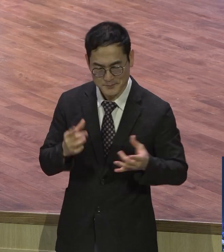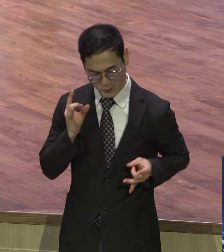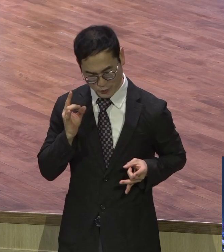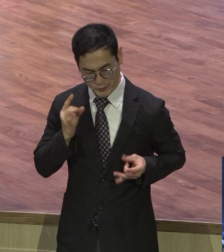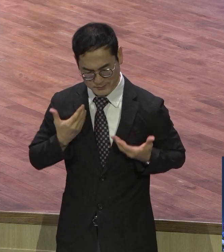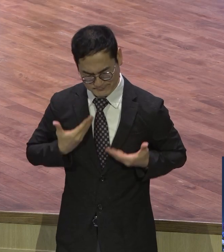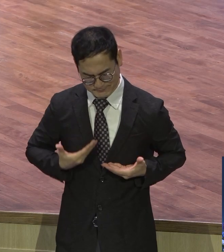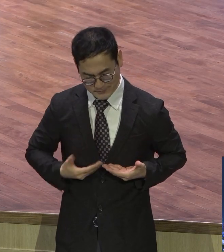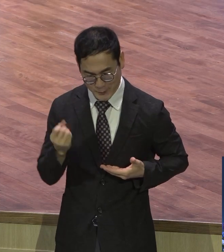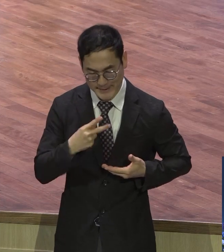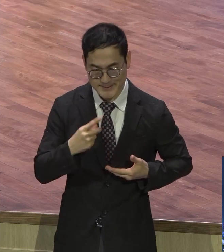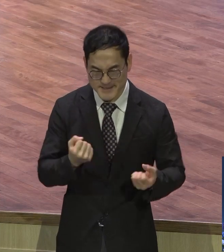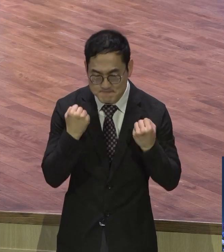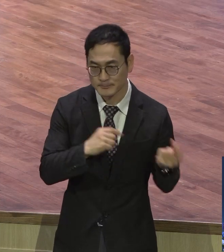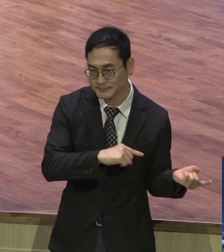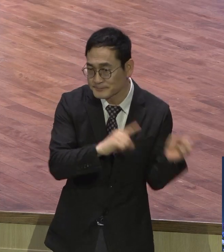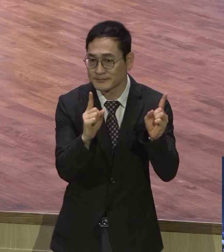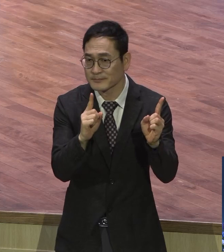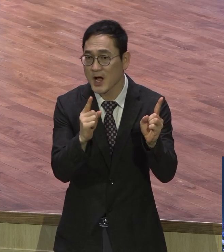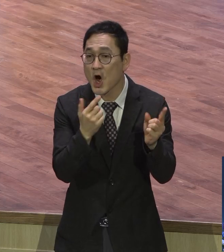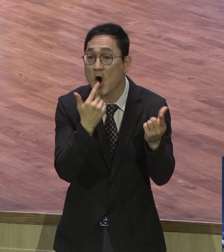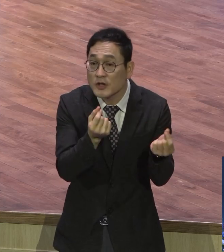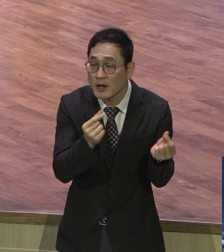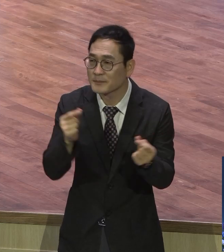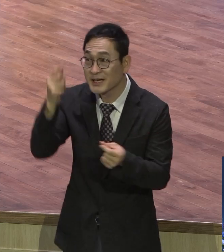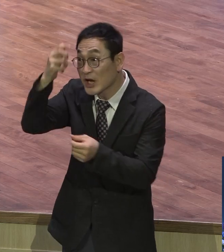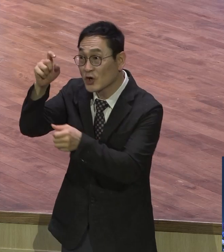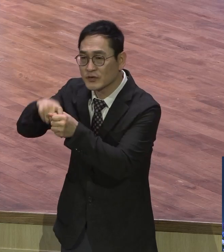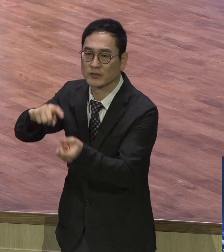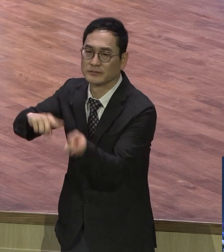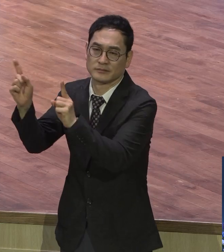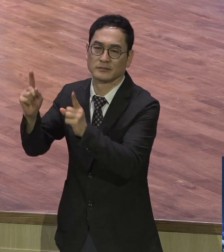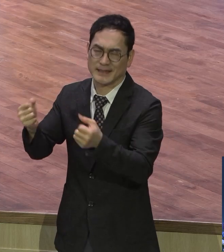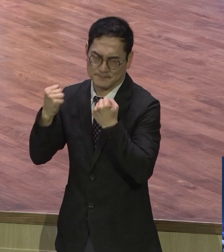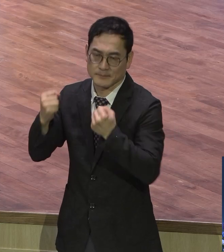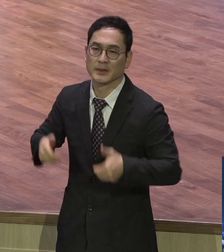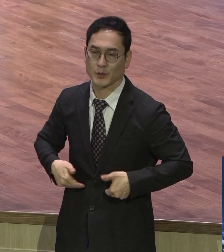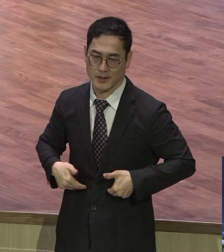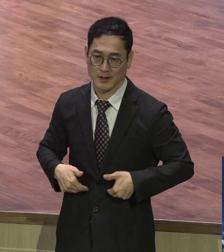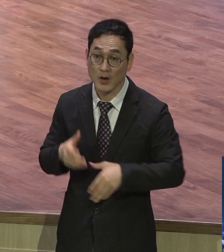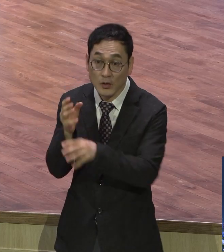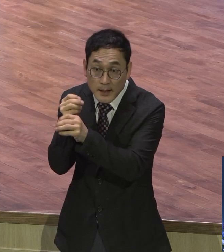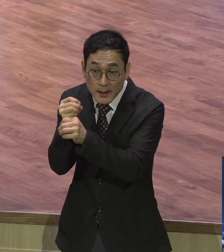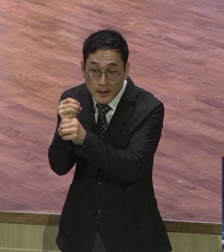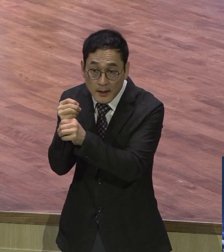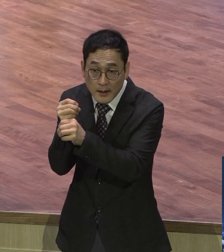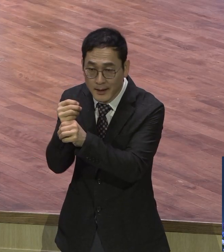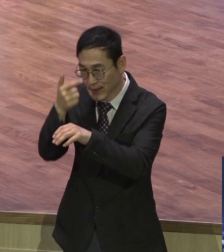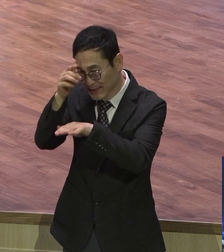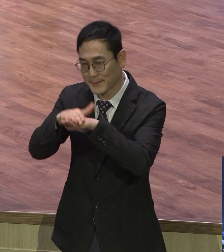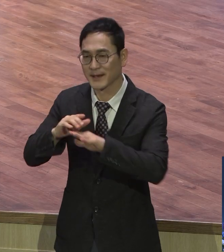영적 재생 시간이 언제냐? 그것이 바로 예배 시간입니다.